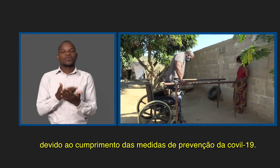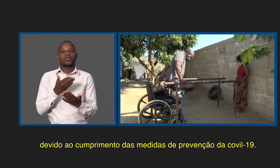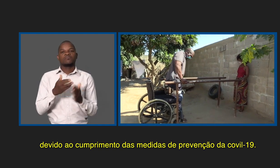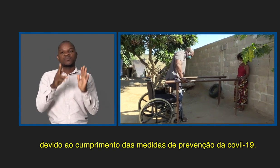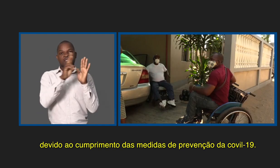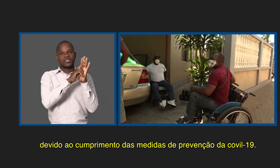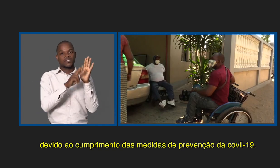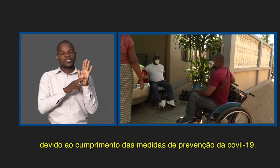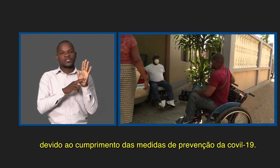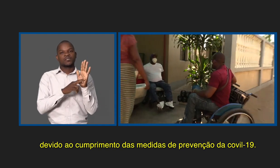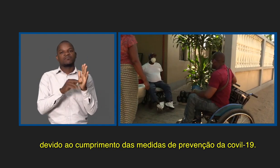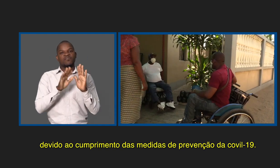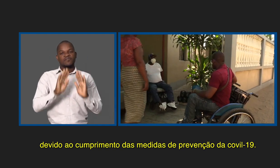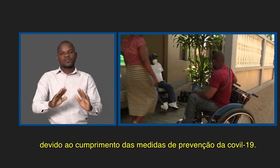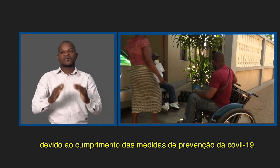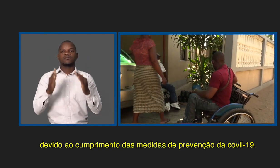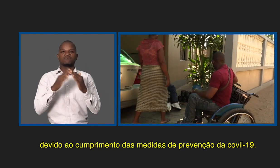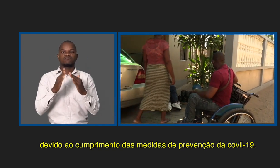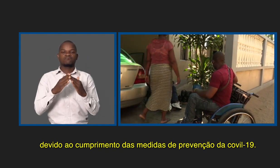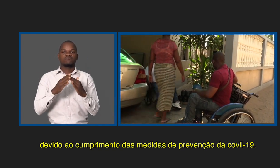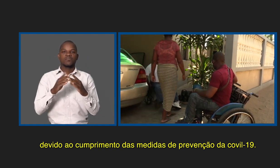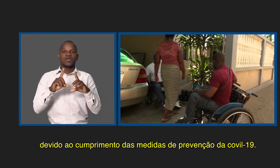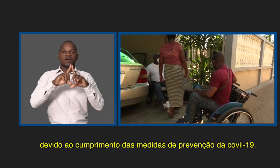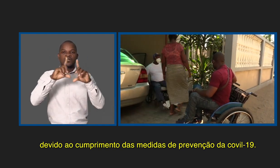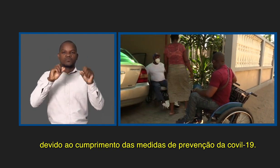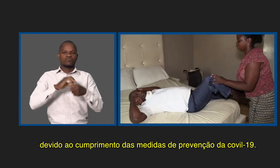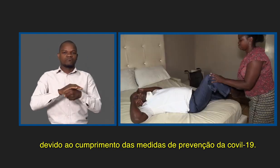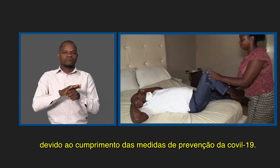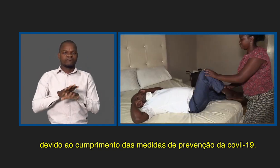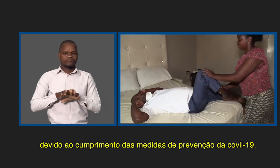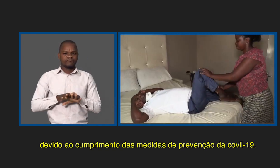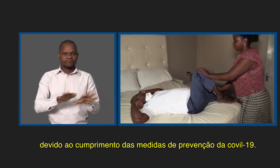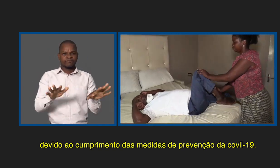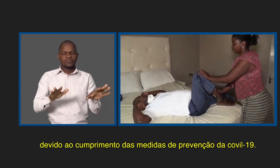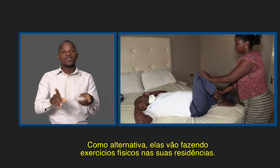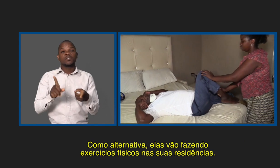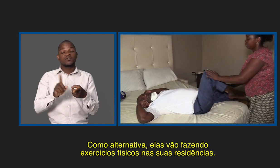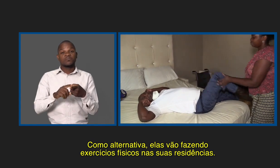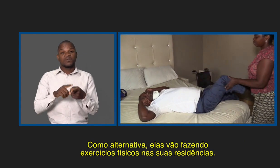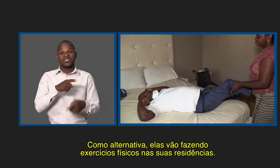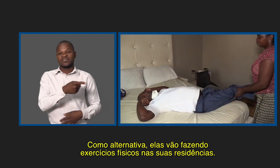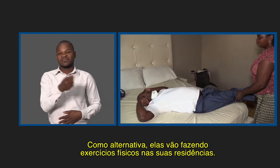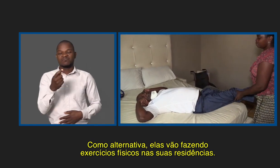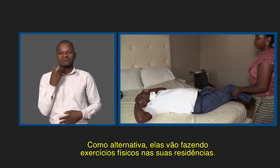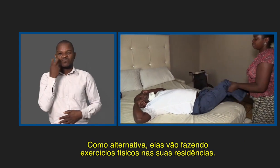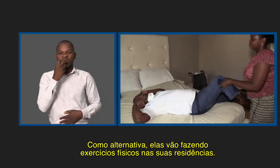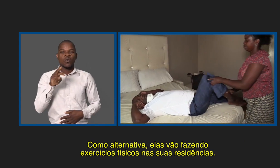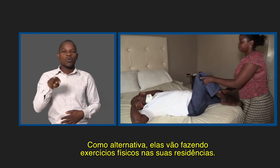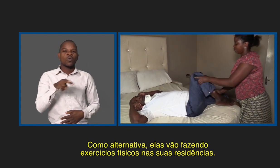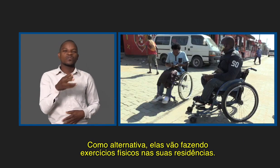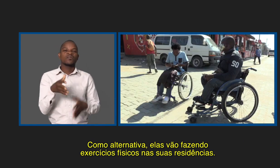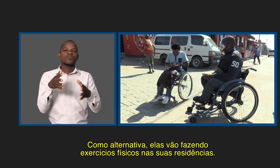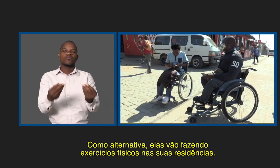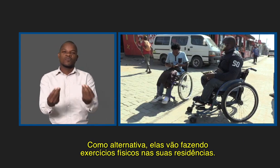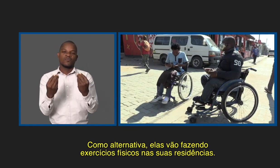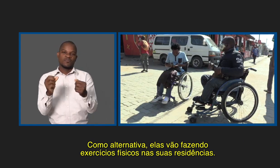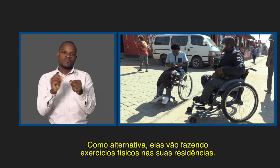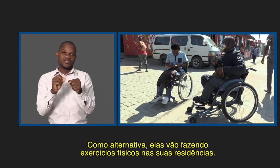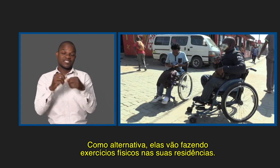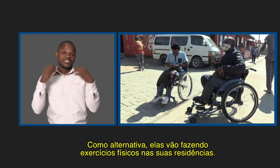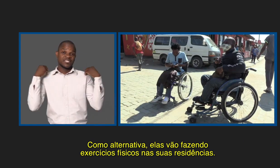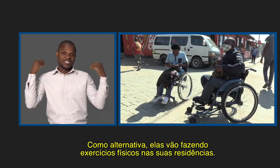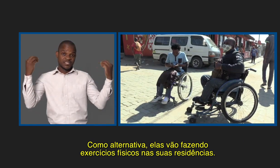ao cumprimento das medidas de prevenção da Covid-19. Como alternativa, eles vão